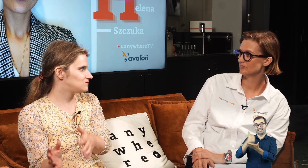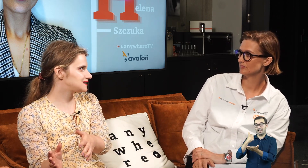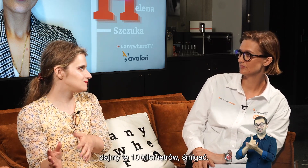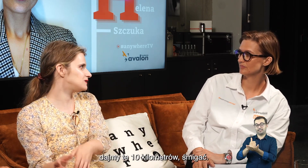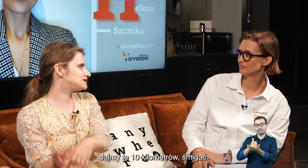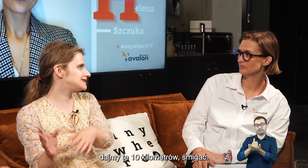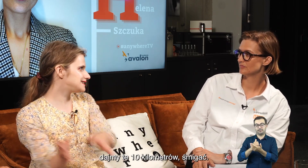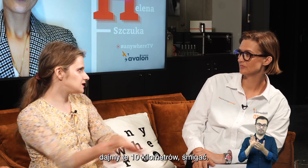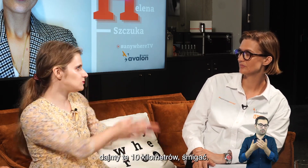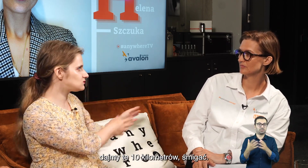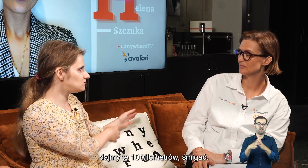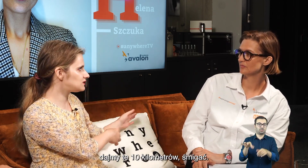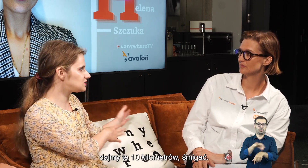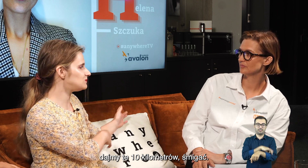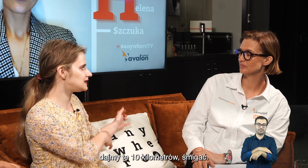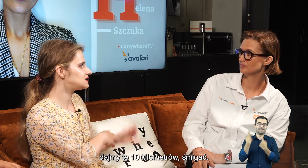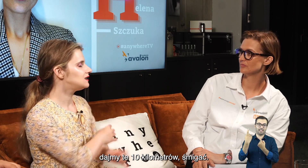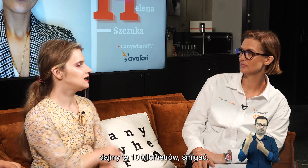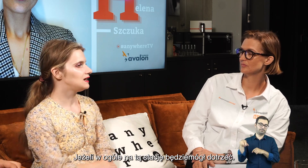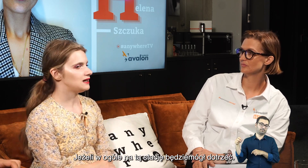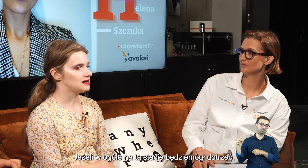naprawdę wózkiem, dajmy te 10 km